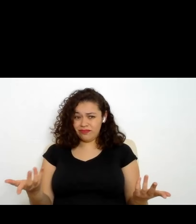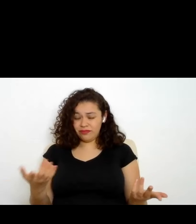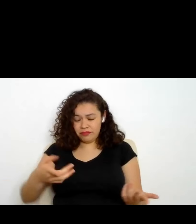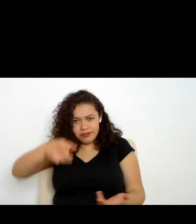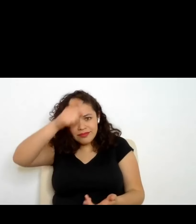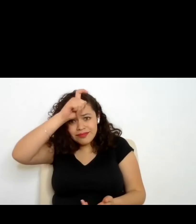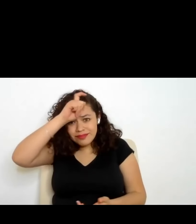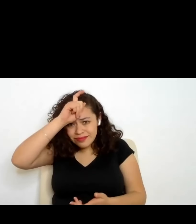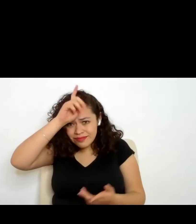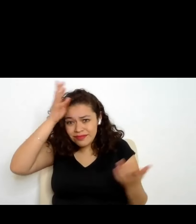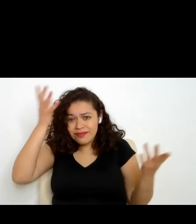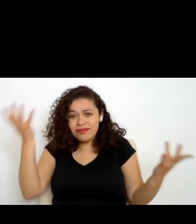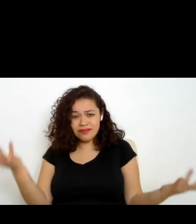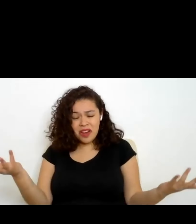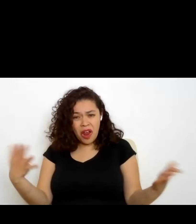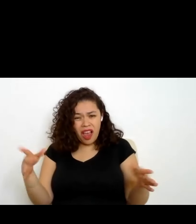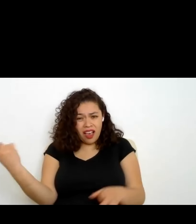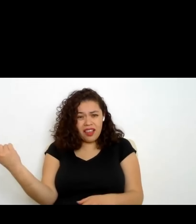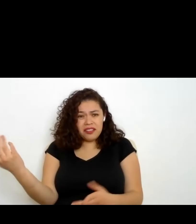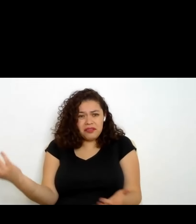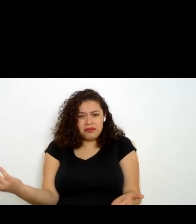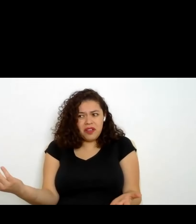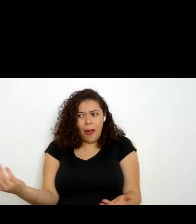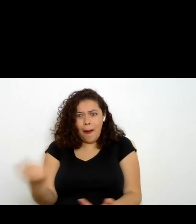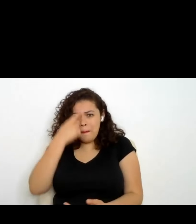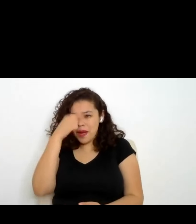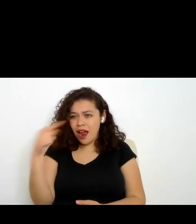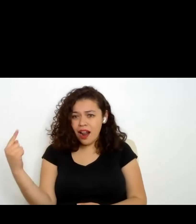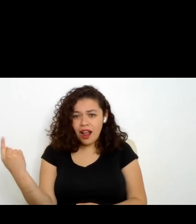O sea, ¿qué necesidad